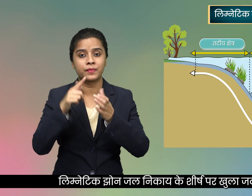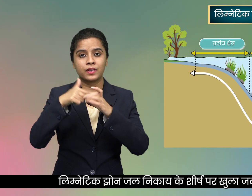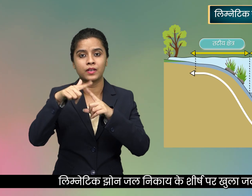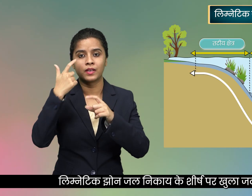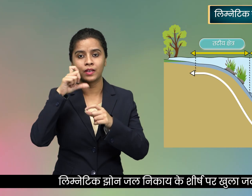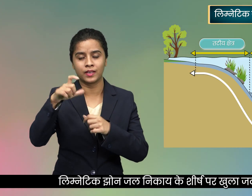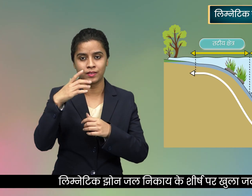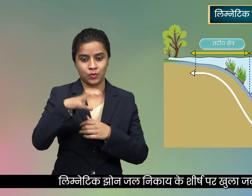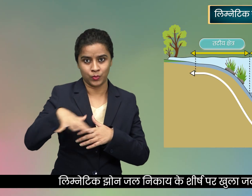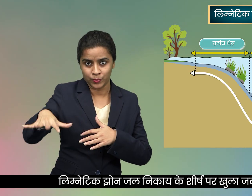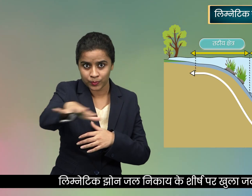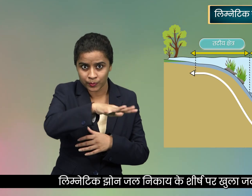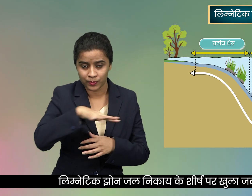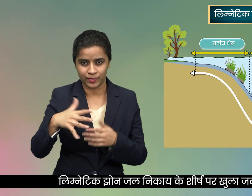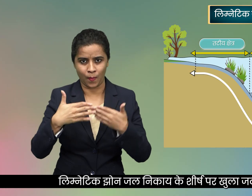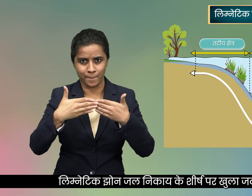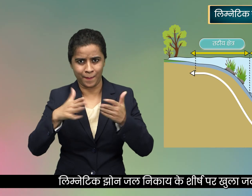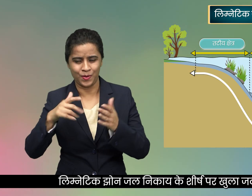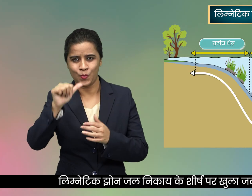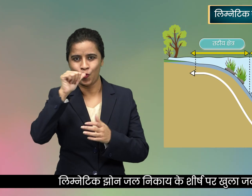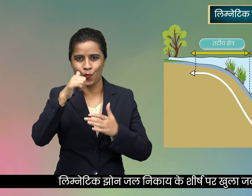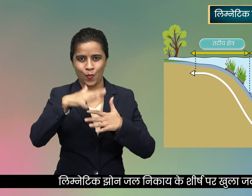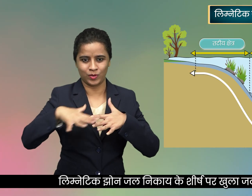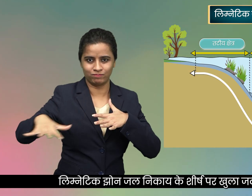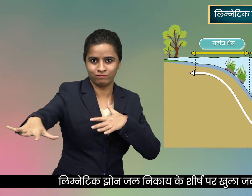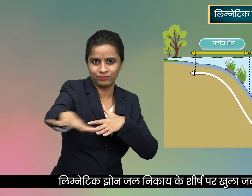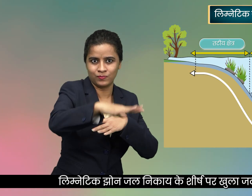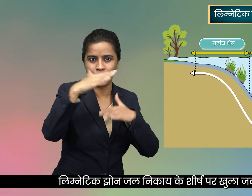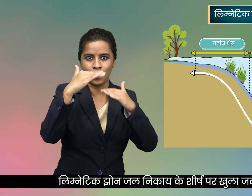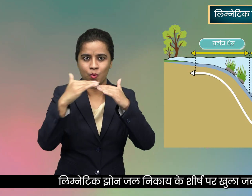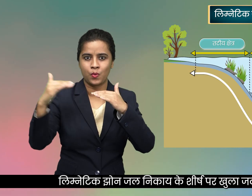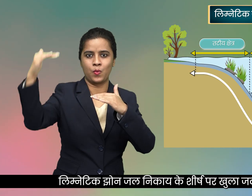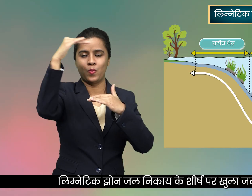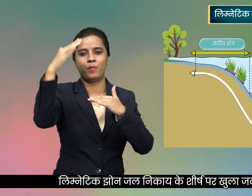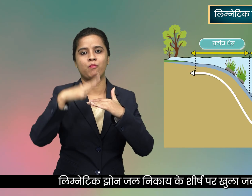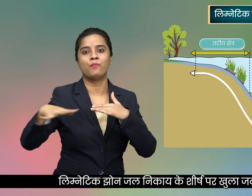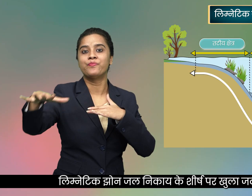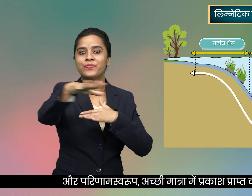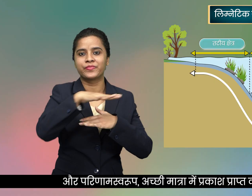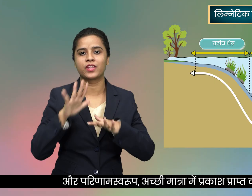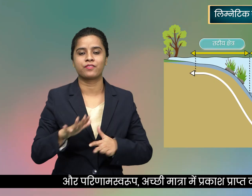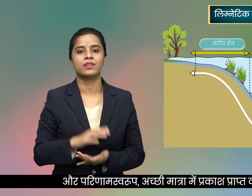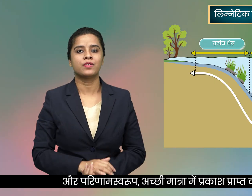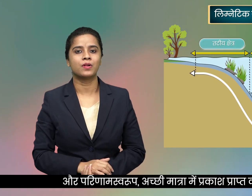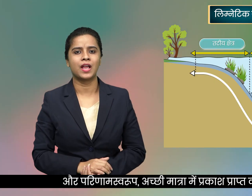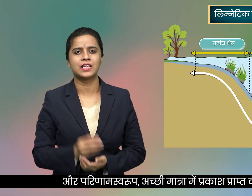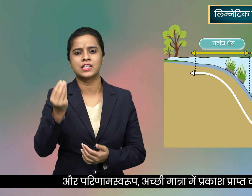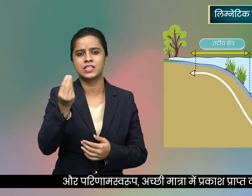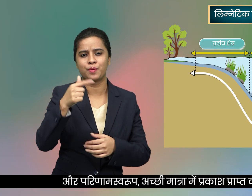लिम्नेटिक जोन जल निकाय के शीर्ष पर खुला जल जोन है और परिणामस्वरूप अच्छी मात्रा